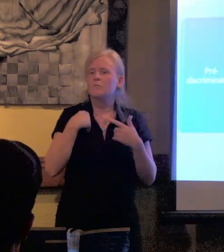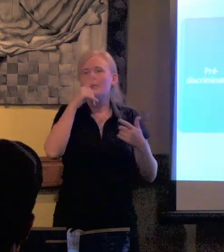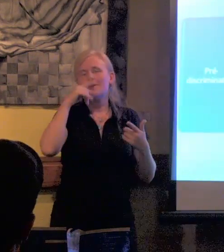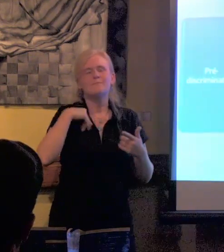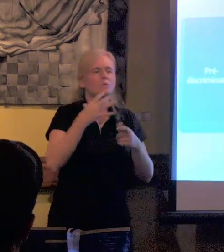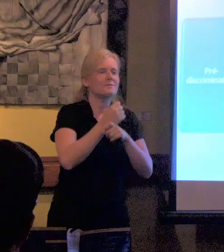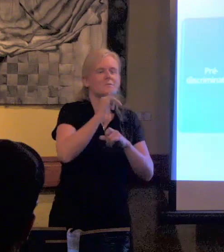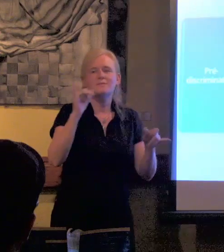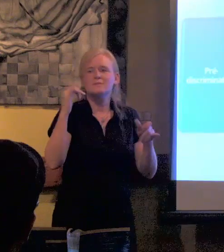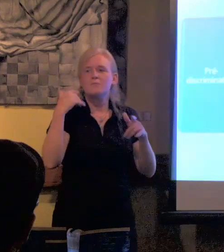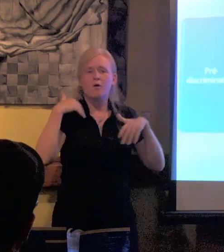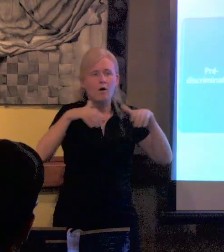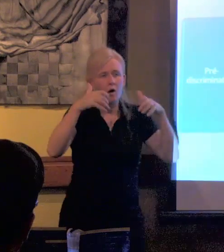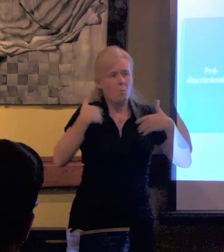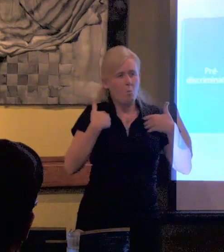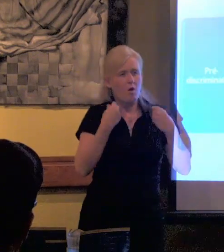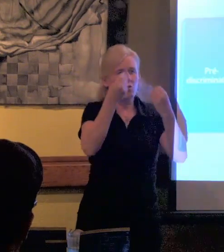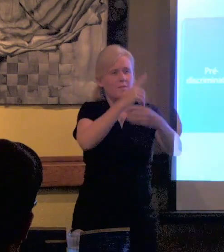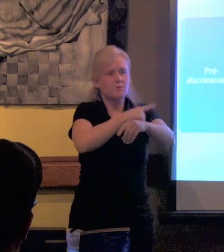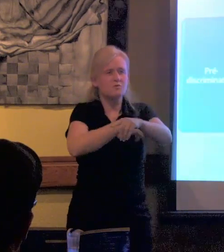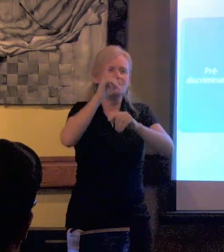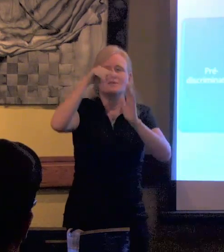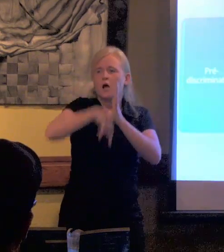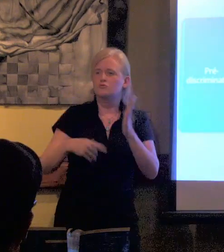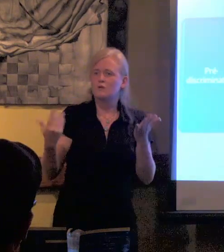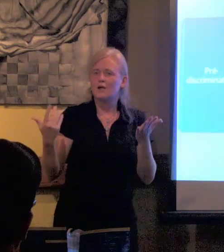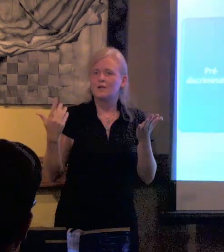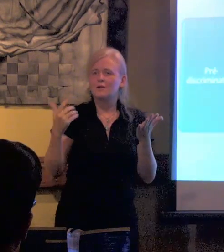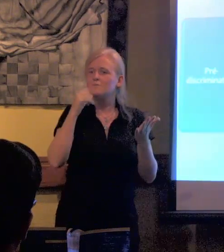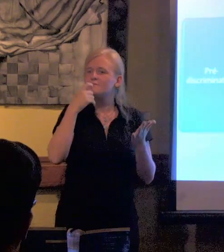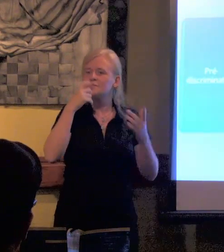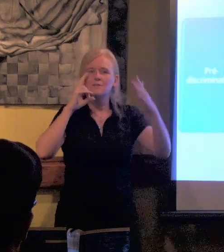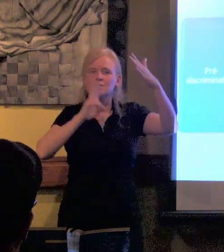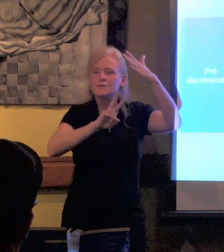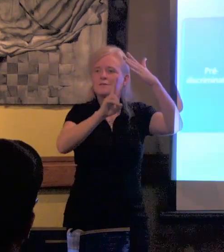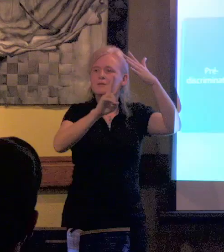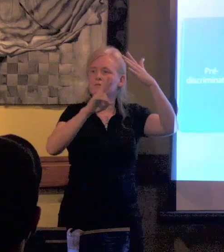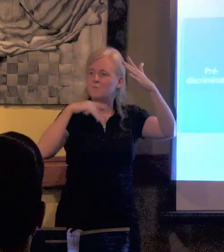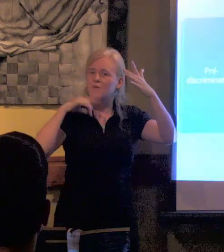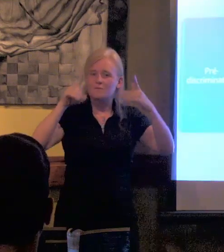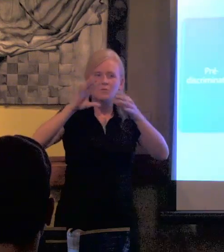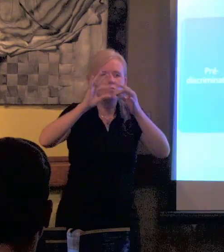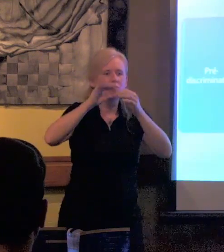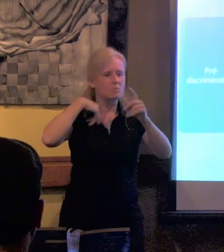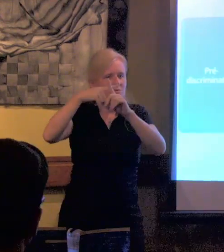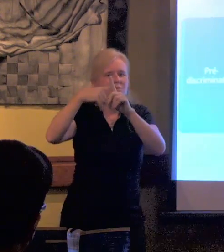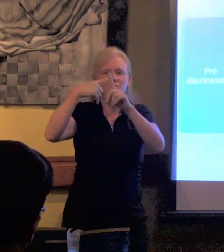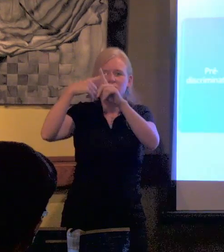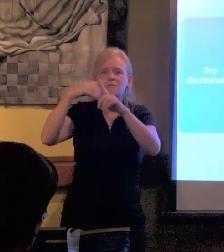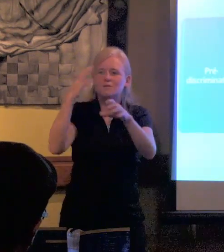sourdes finissent par intégrer au fil du temps, à se dire, ben, écoute, ça donne. Pourquoi mettre tant d'énergie pour ce qui va être assurément un échec à la